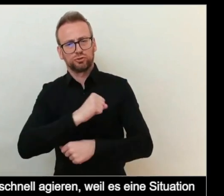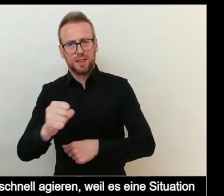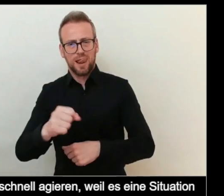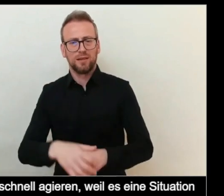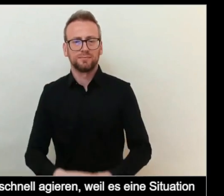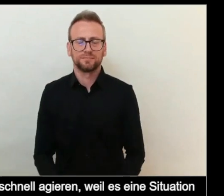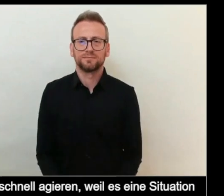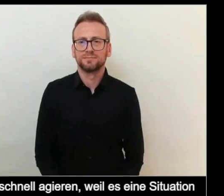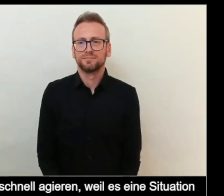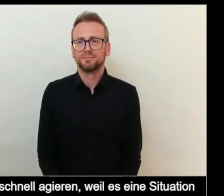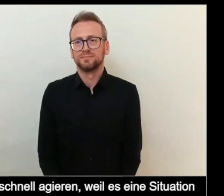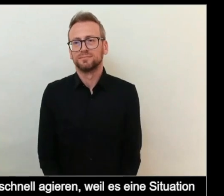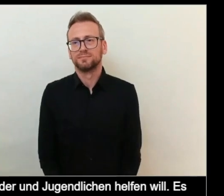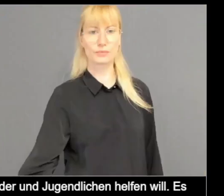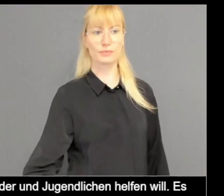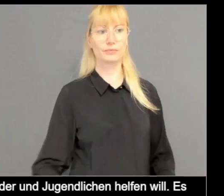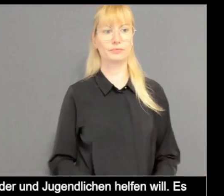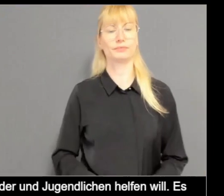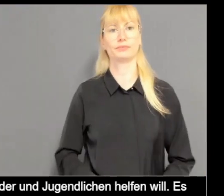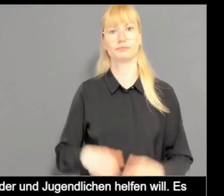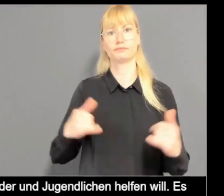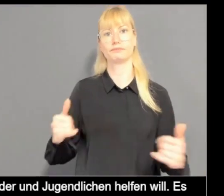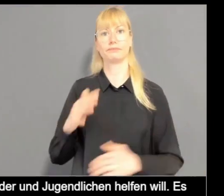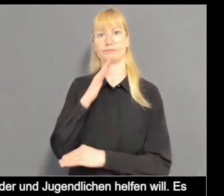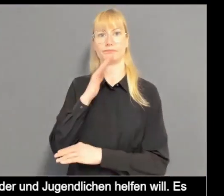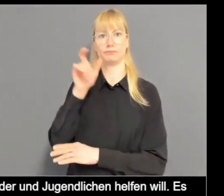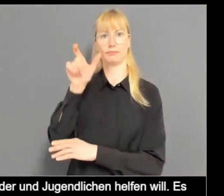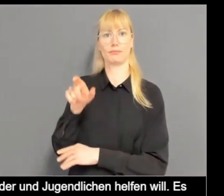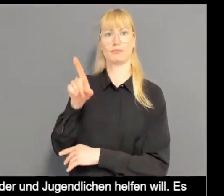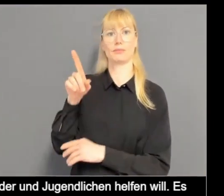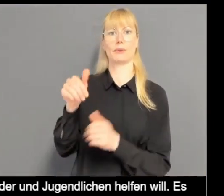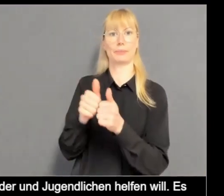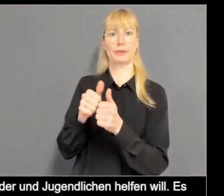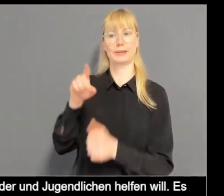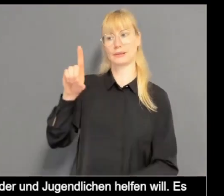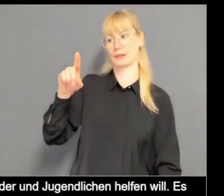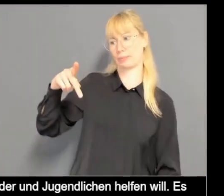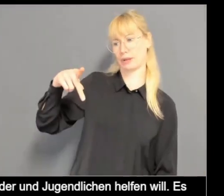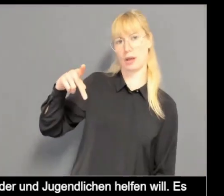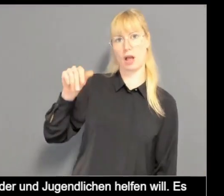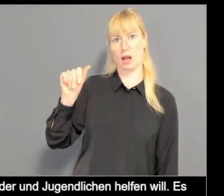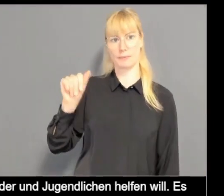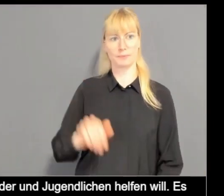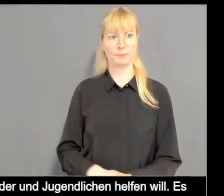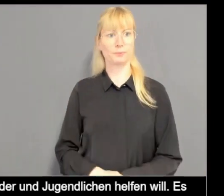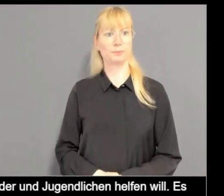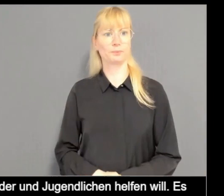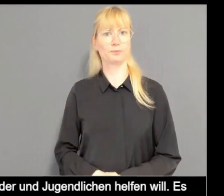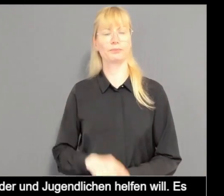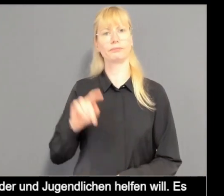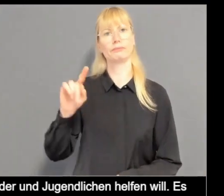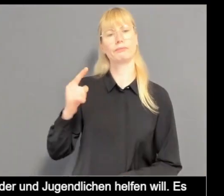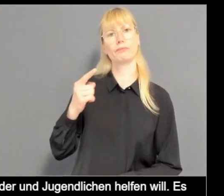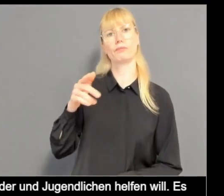Herr Herrmann, ich hätte noch mal eine Frage zu den, oder Herr Piazzolla auch, zu der Frage Maske an Grundschulen. Sie haben ja gerade die Lage geschildert, die Zahlen steigen ja